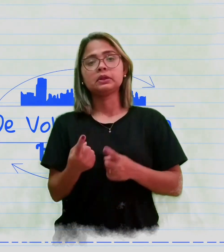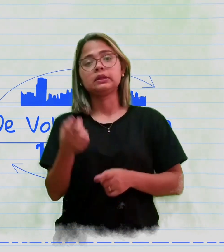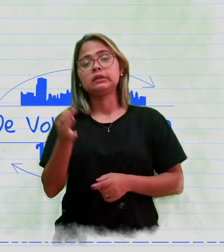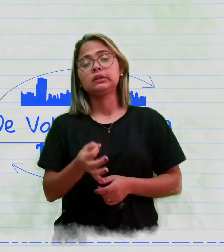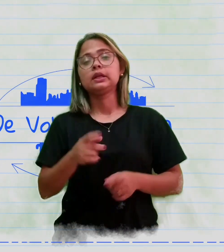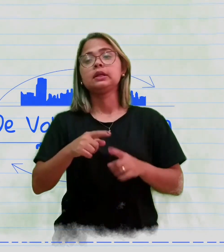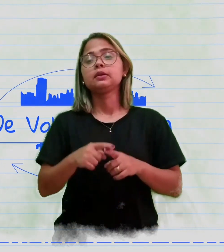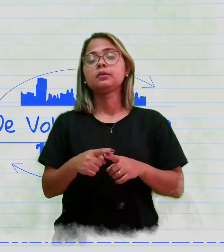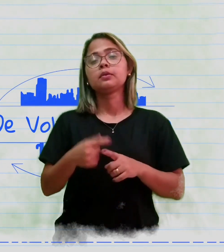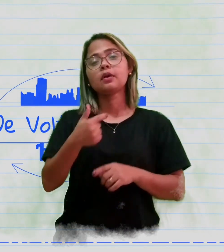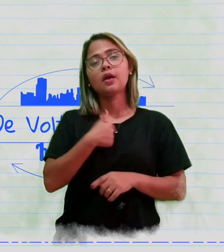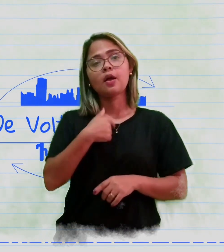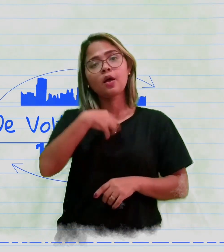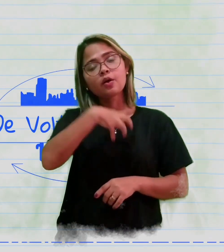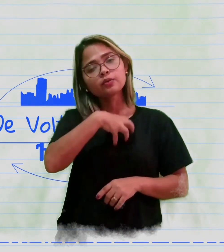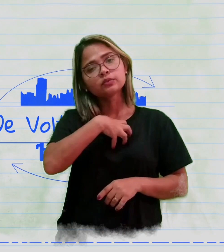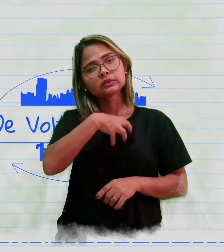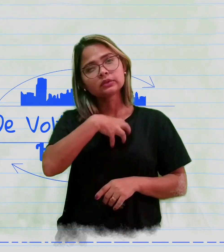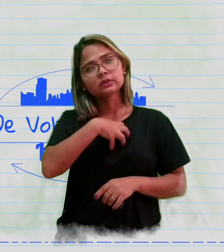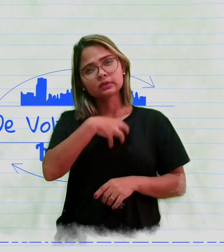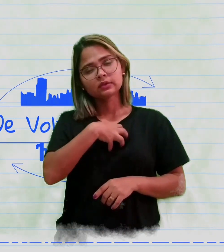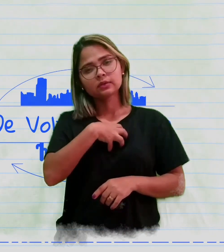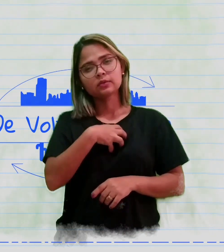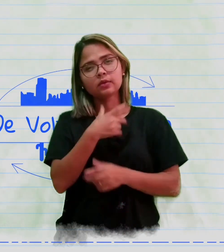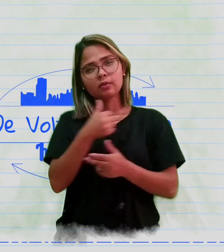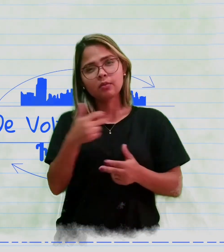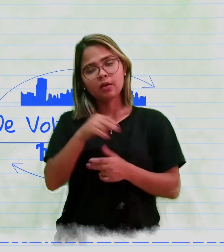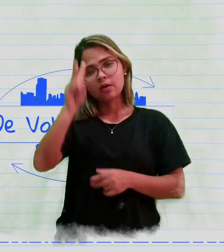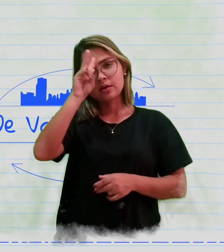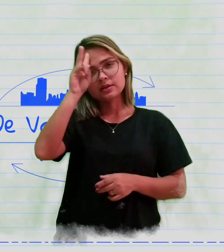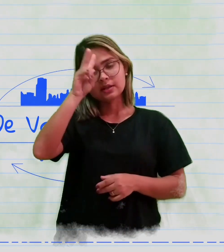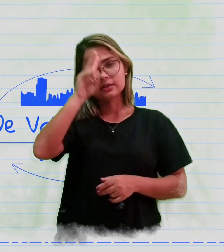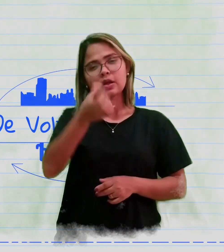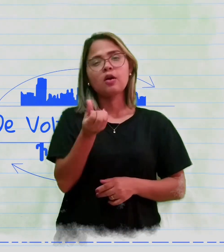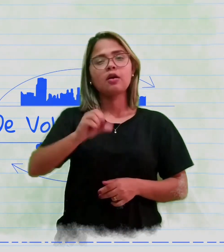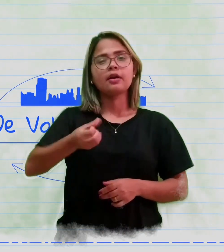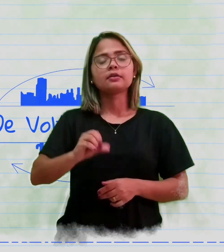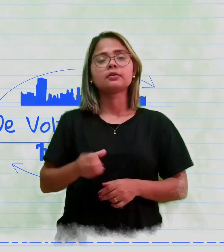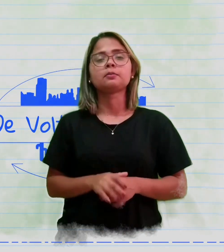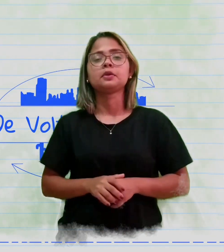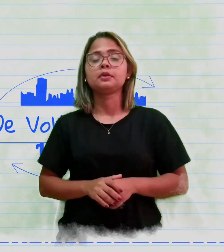tão doloroso. E a gente e vocês conseguiram passar isso com a suavidade muito grande. E